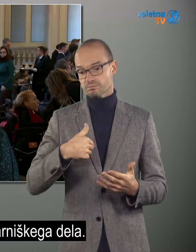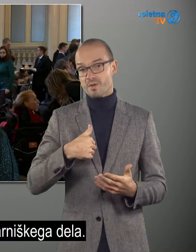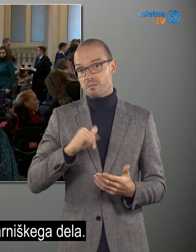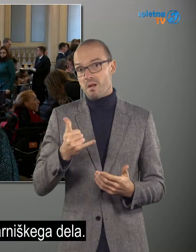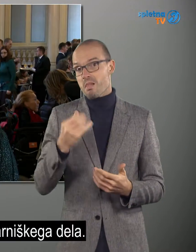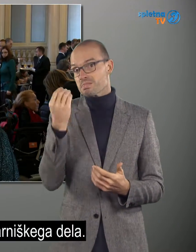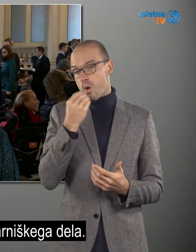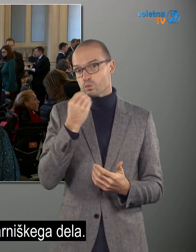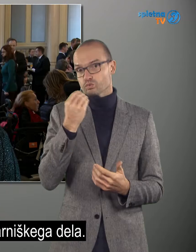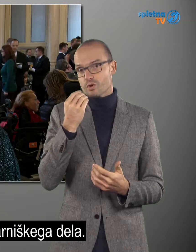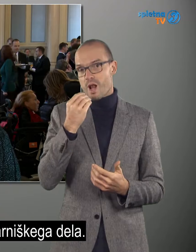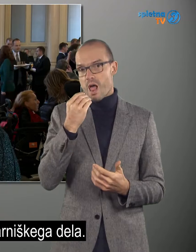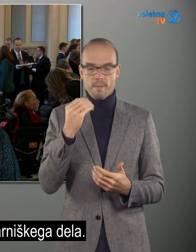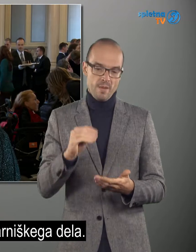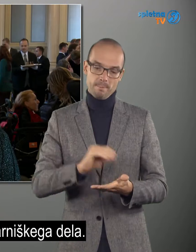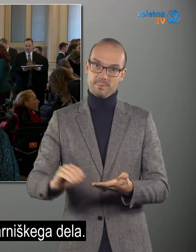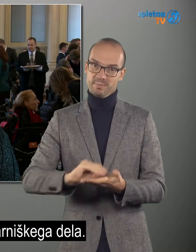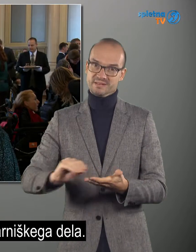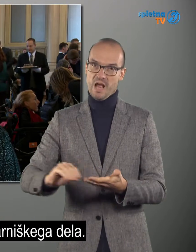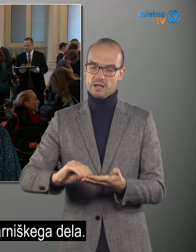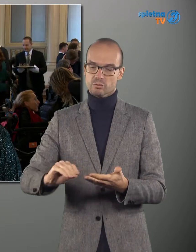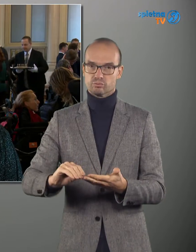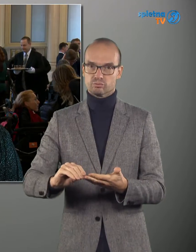Naučila sem se pisarniška dela,